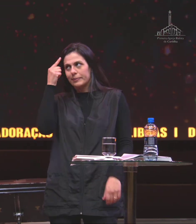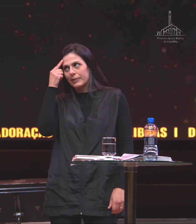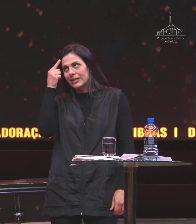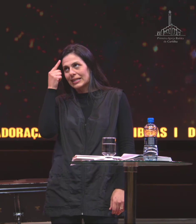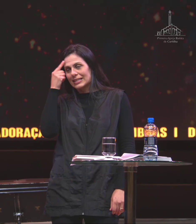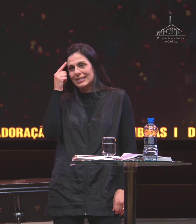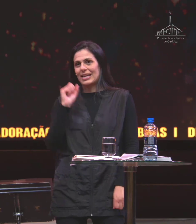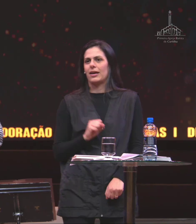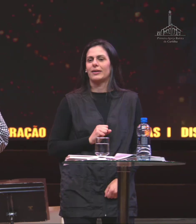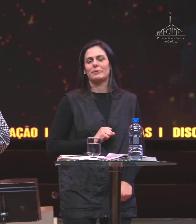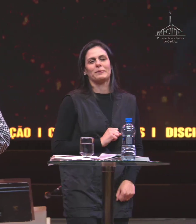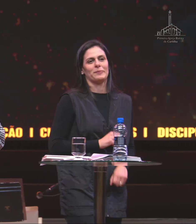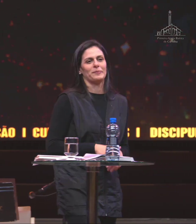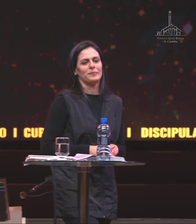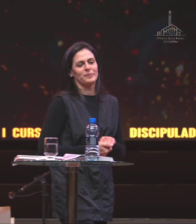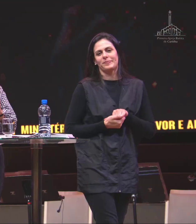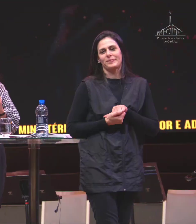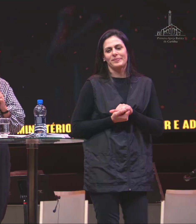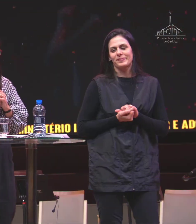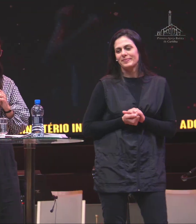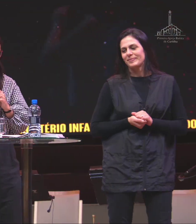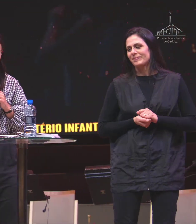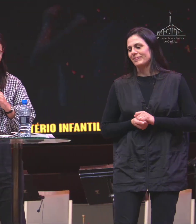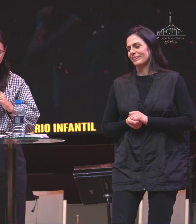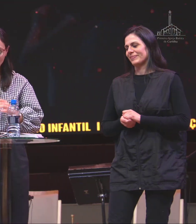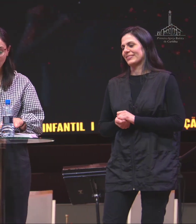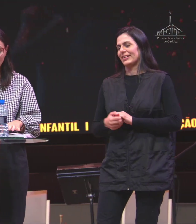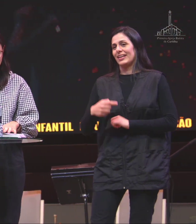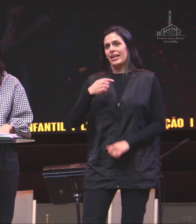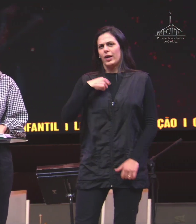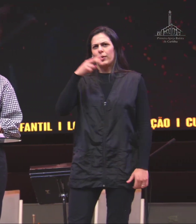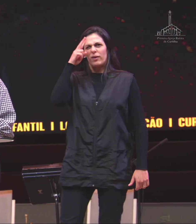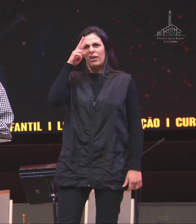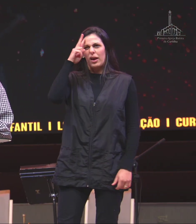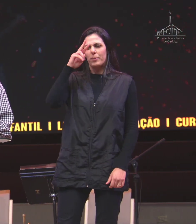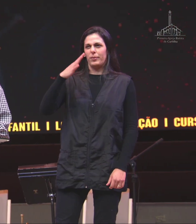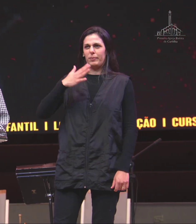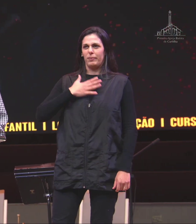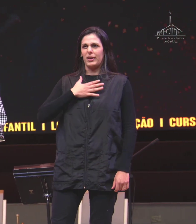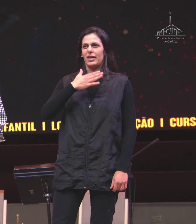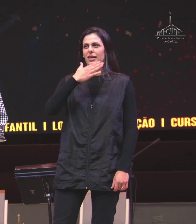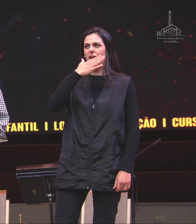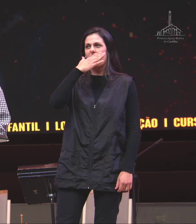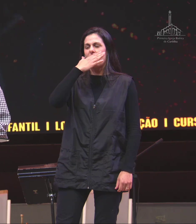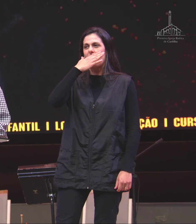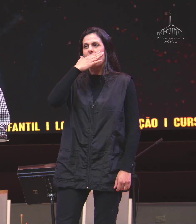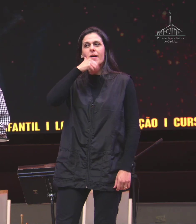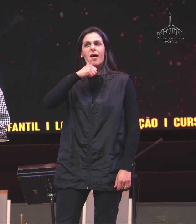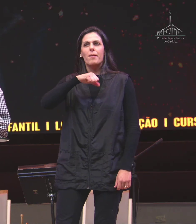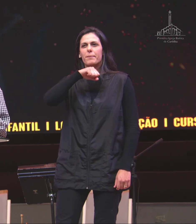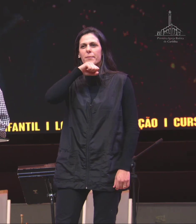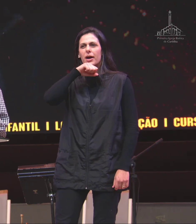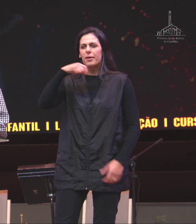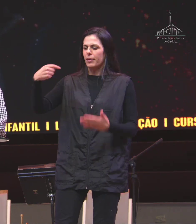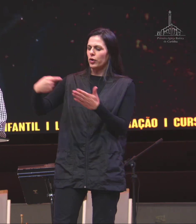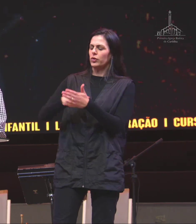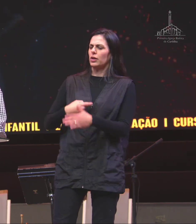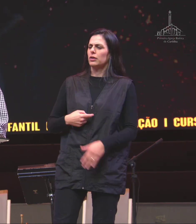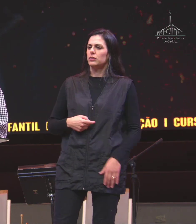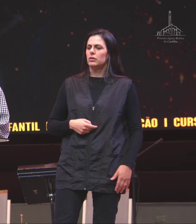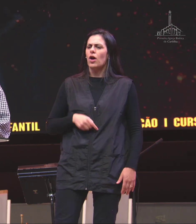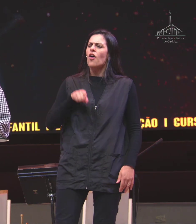texto, parece que ele está comentando sobre um assunto, e a gente, quando lê 2 Coríntios 3:3, a gente tem que